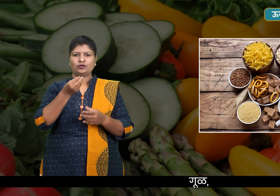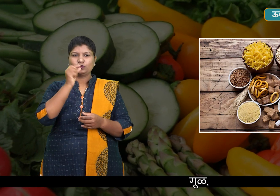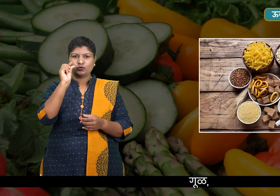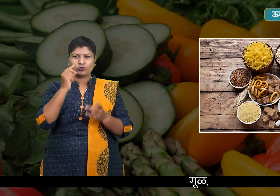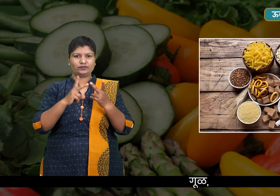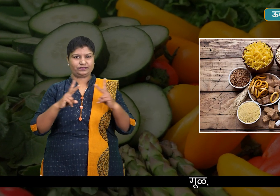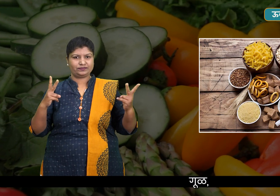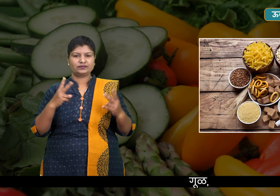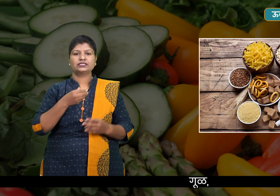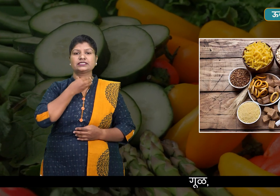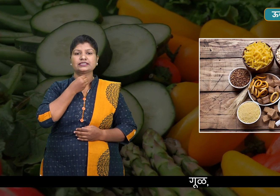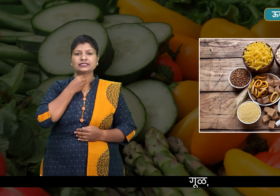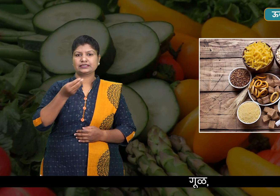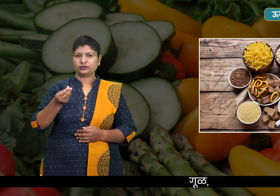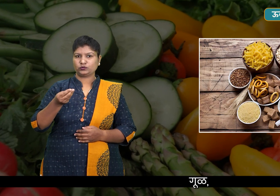गूळ